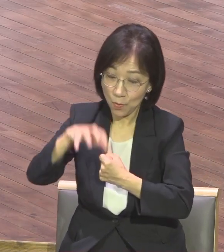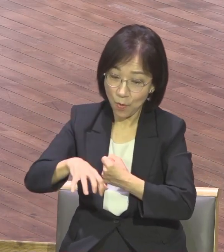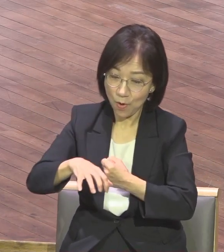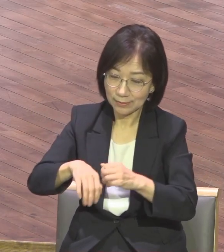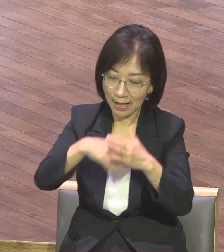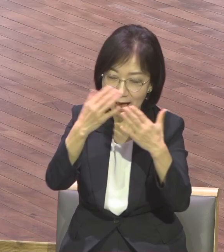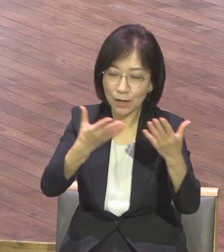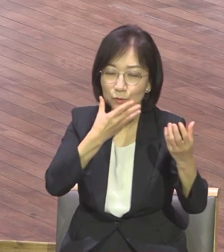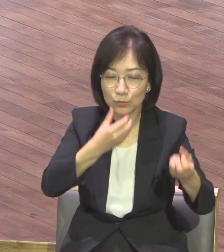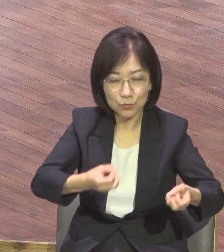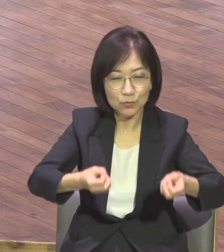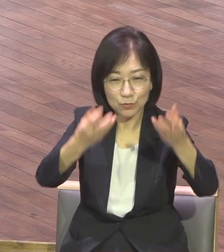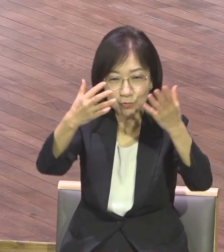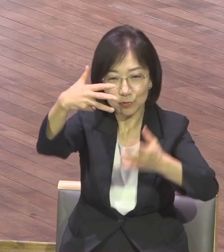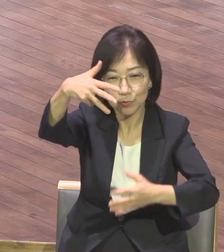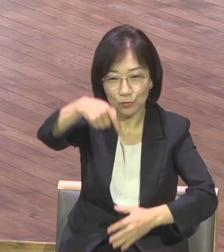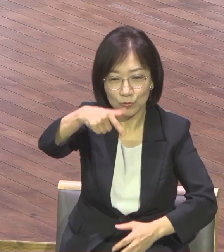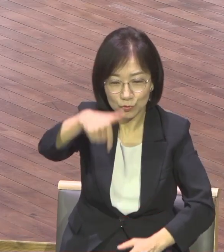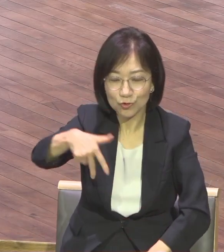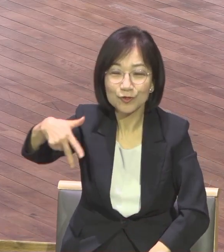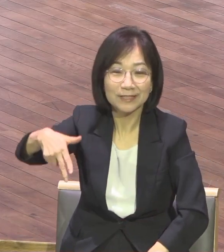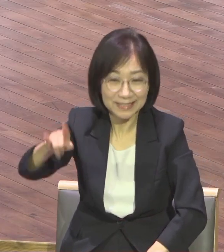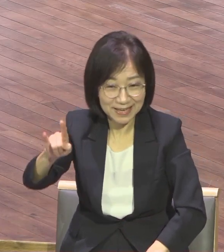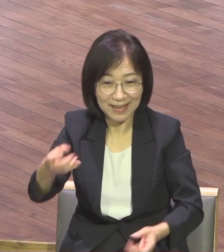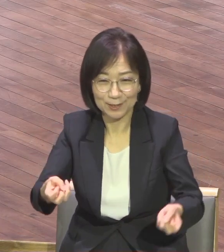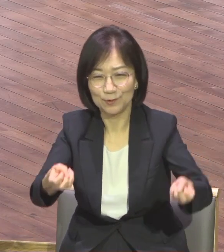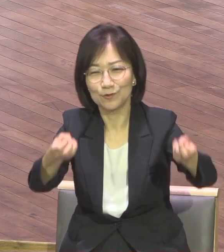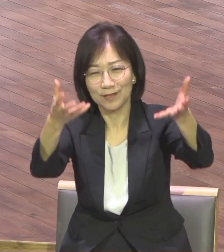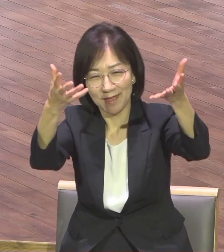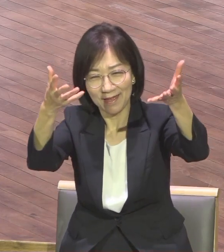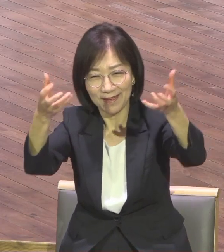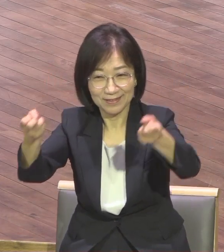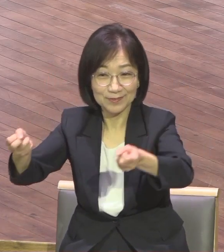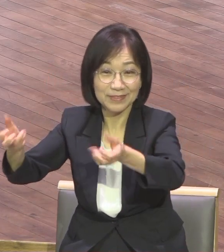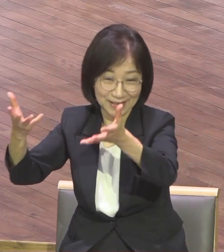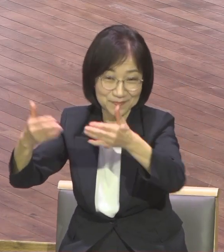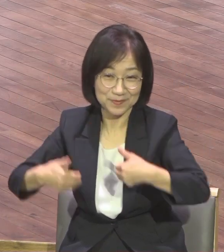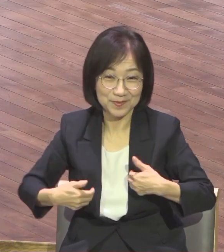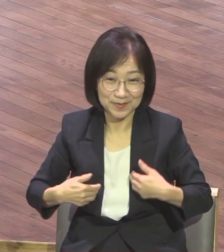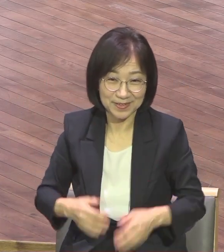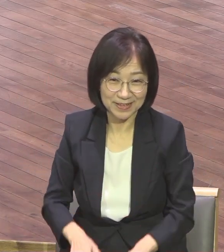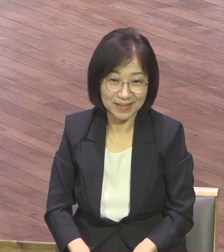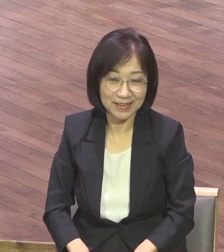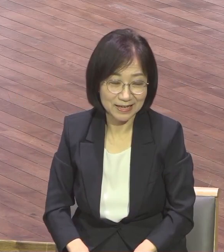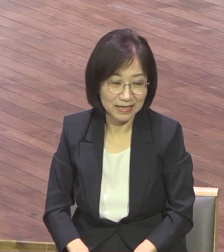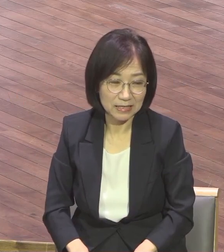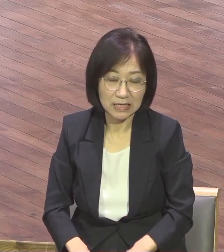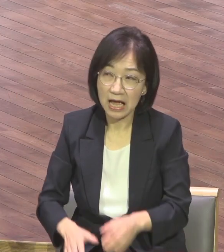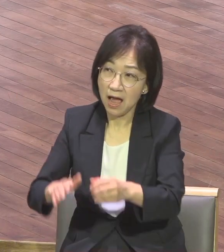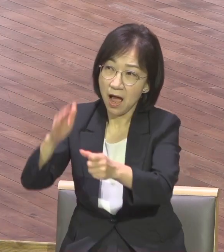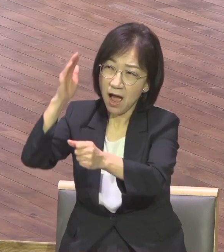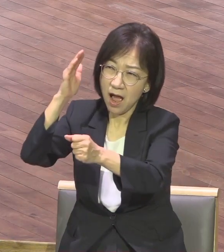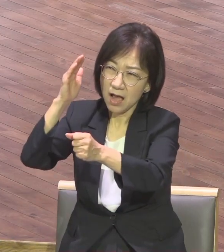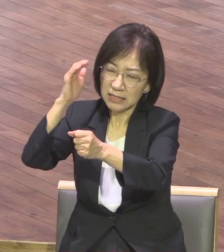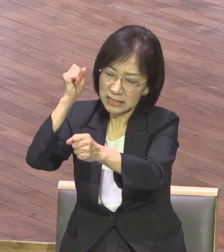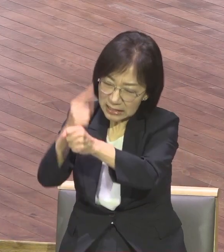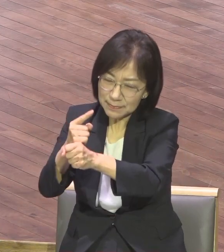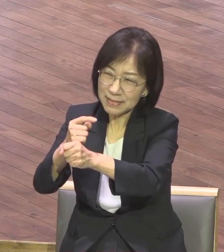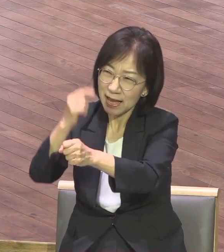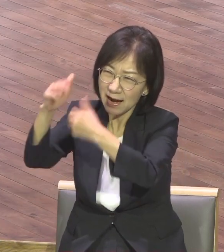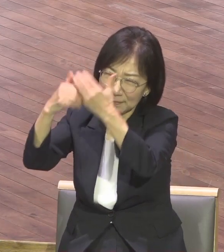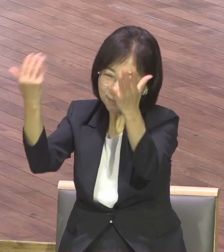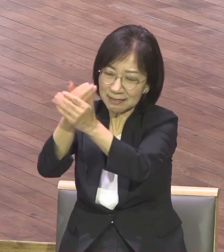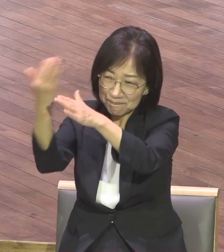되어야 돼요. 하나님이 그리스도를 통해 다 이뤄놨는데 우리가 뭘 하겠다고 인상 써가면서